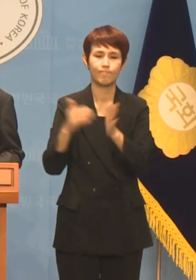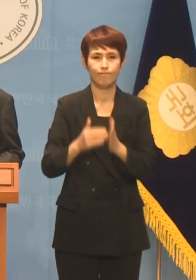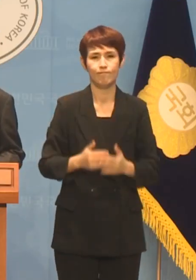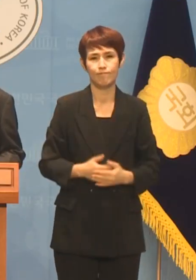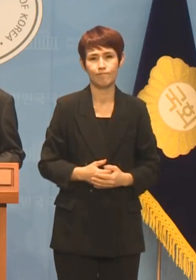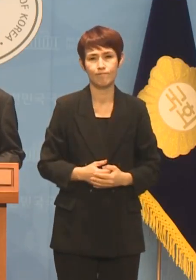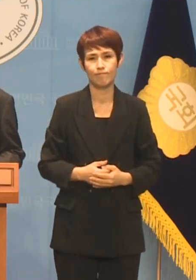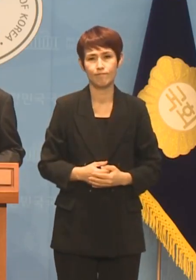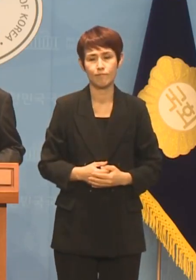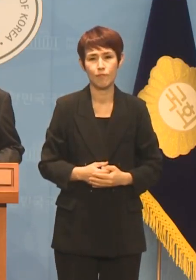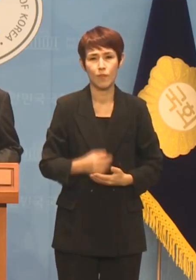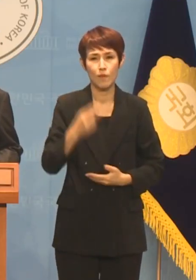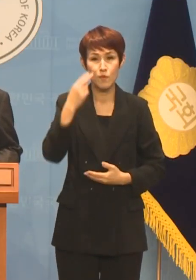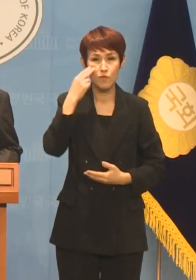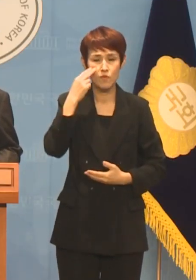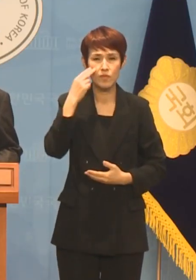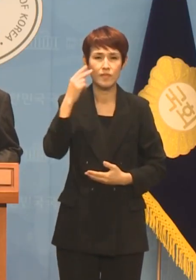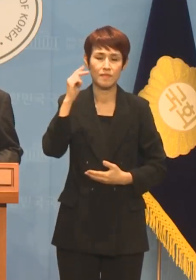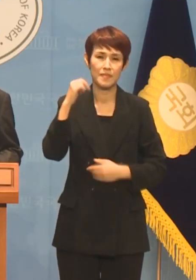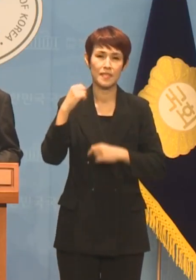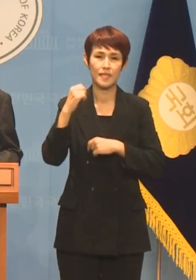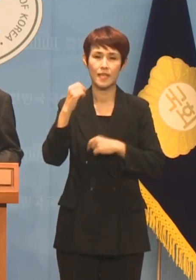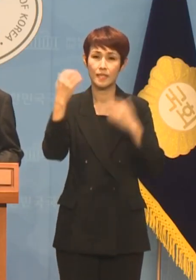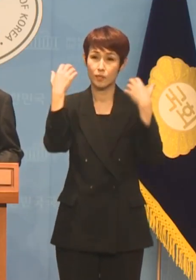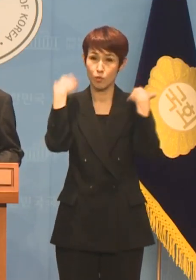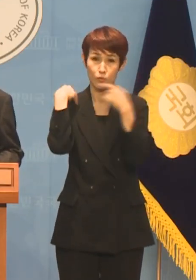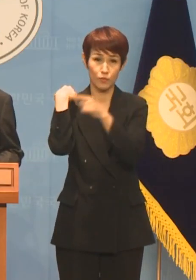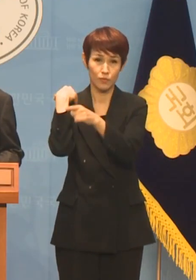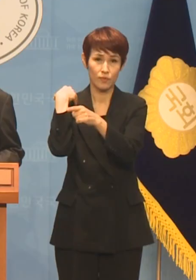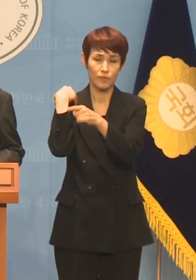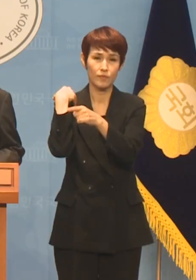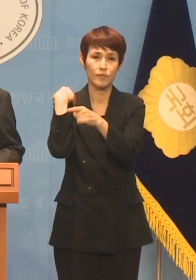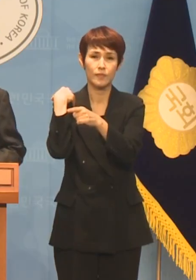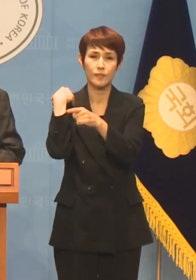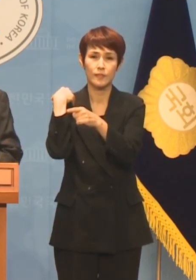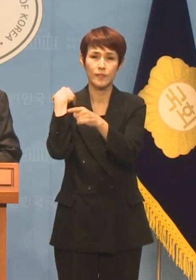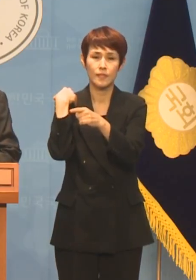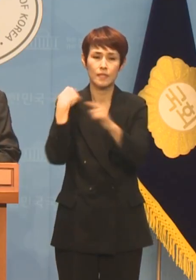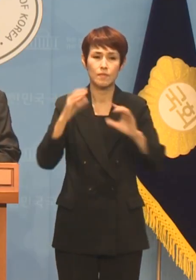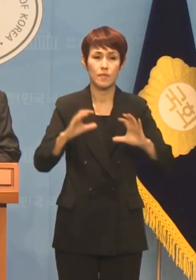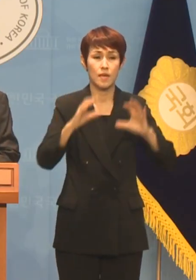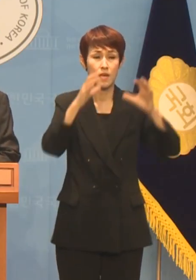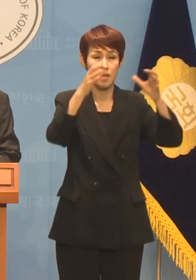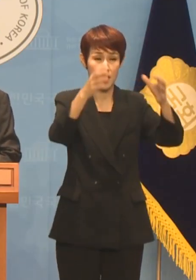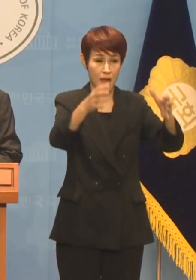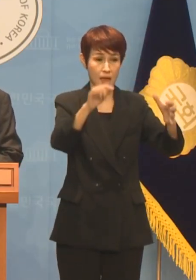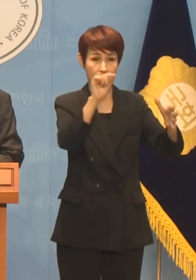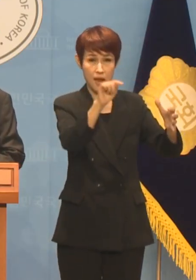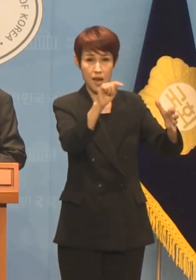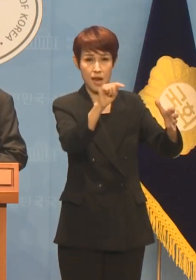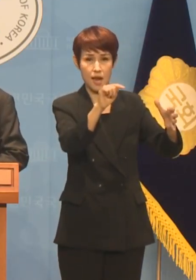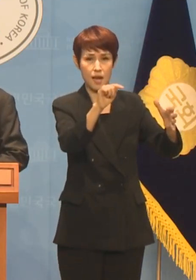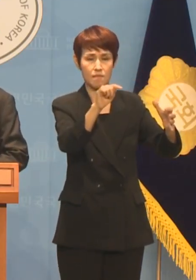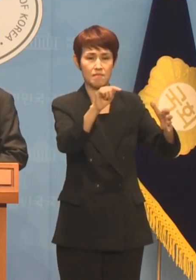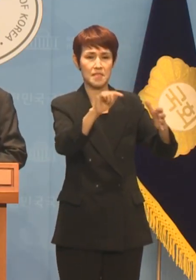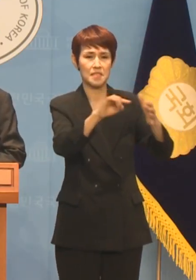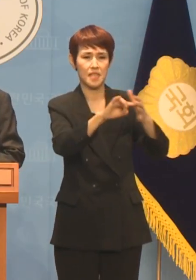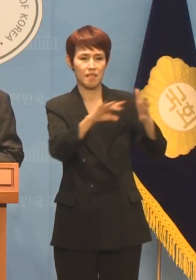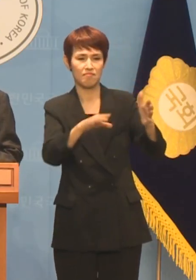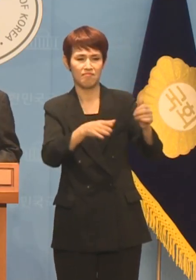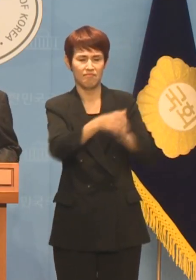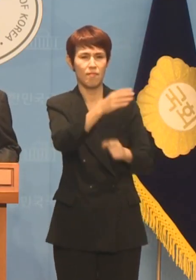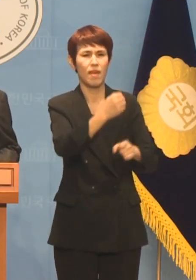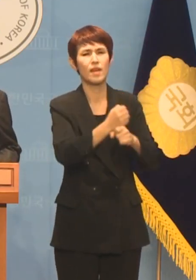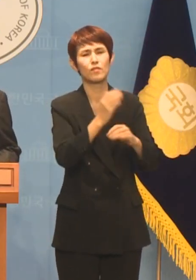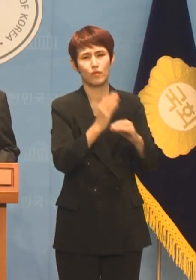특히 미국 트럼프 행정부가 지금 전 세계 국가에게 관세를 부과하는